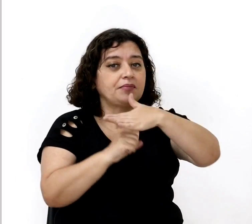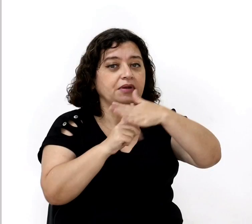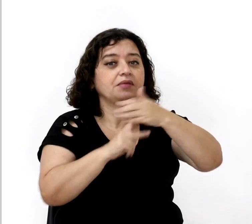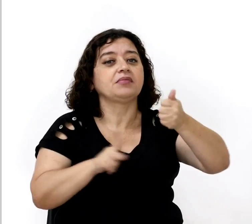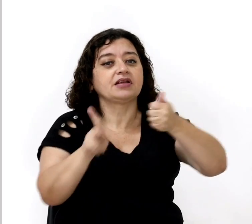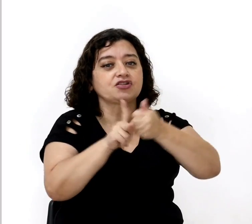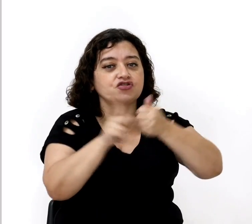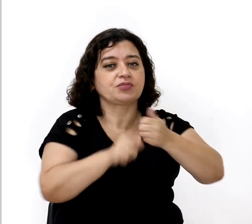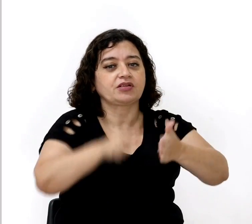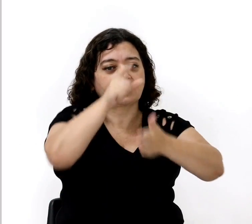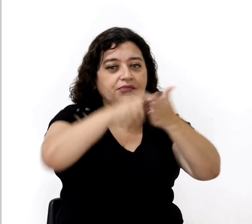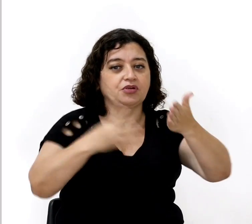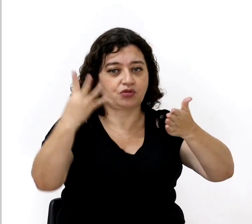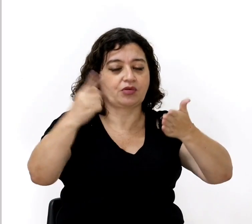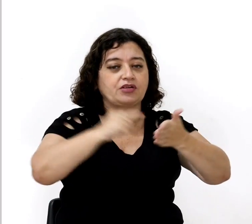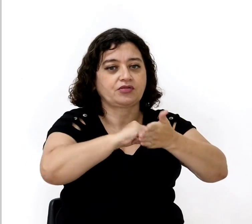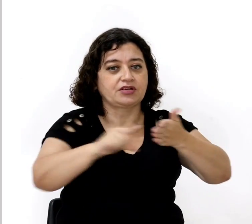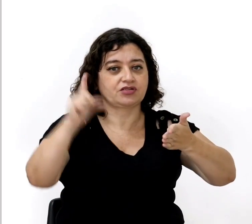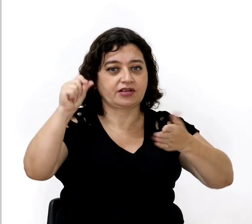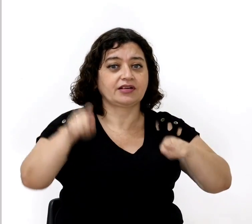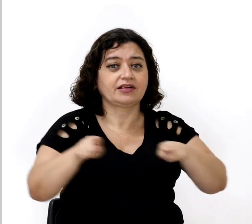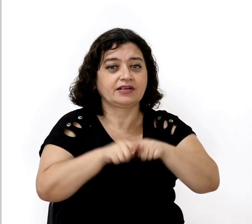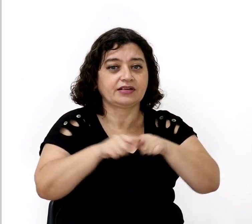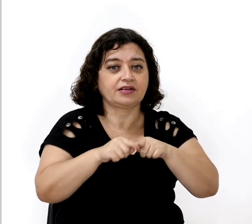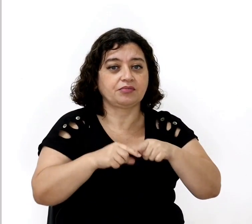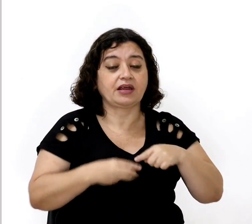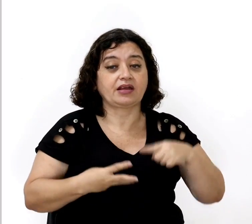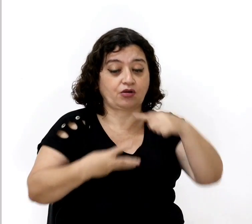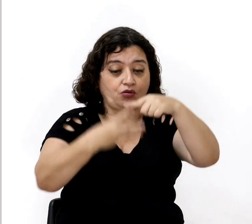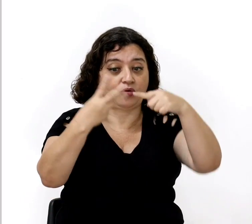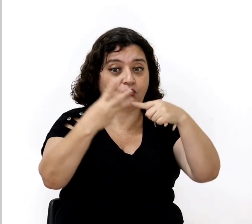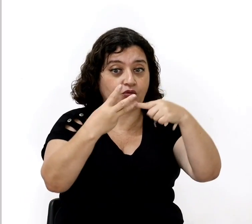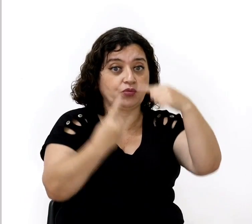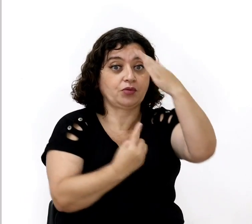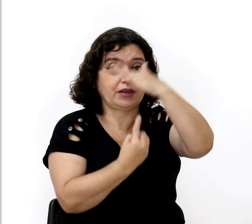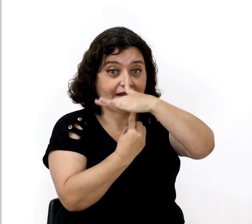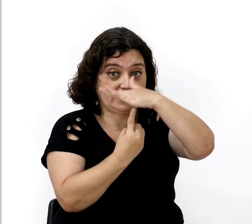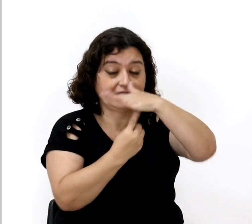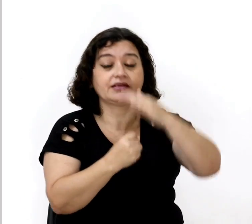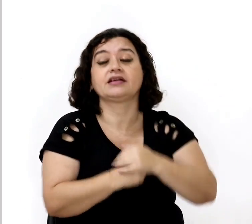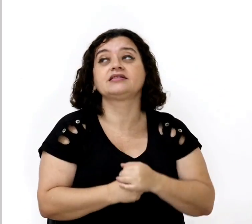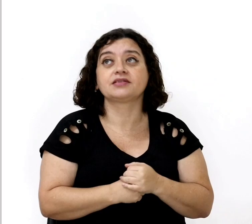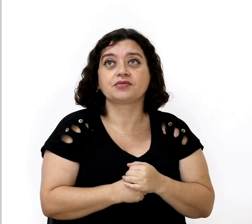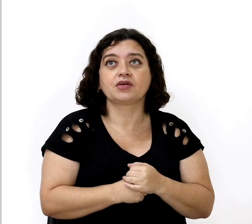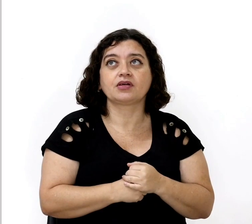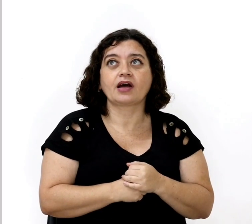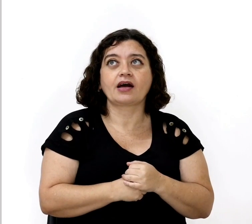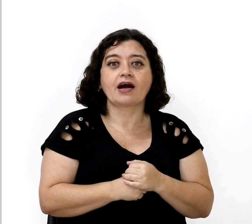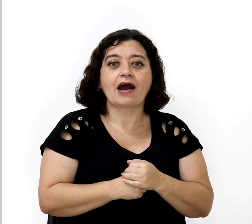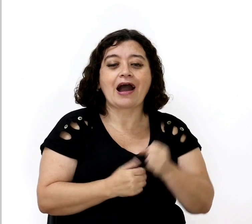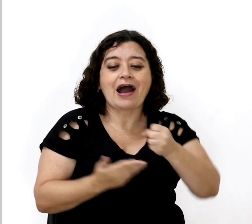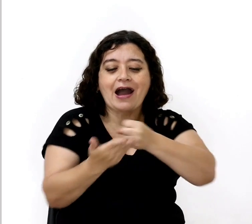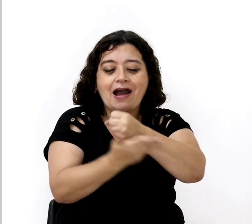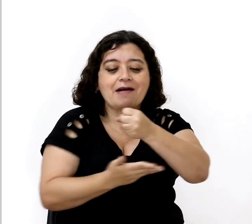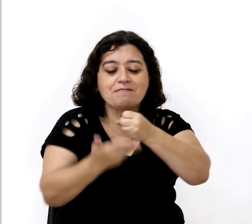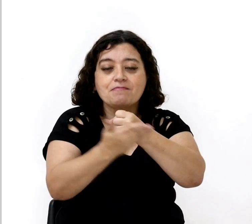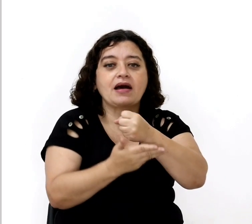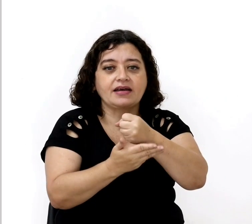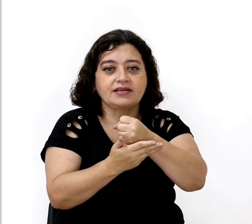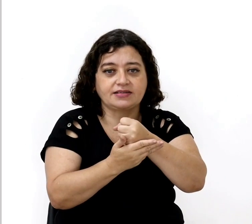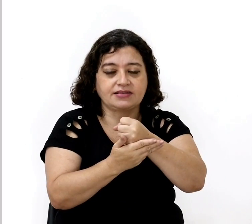nossa lição, assim como o item 3 do nosso comentário anterior. Qual a base para